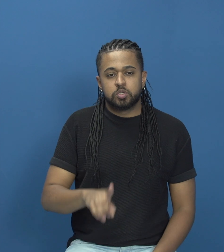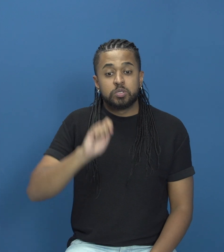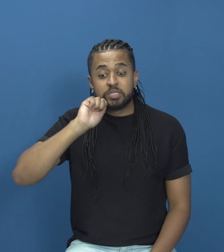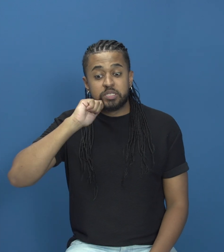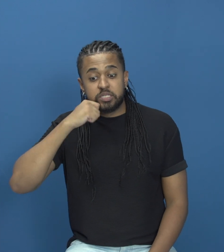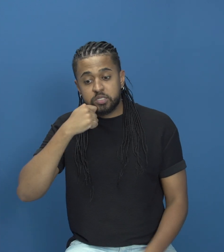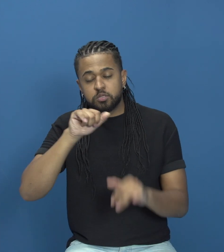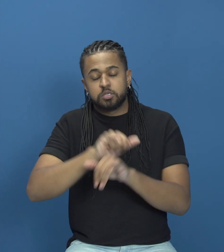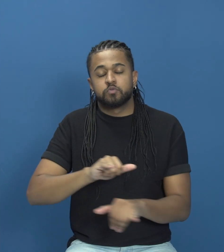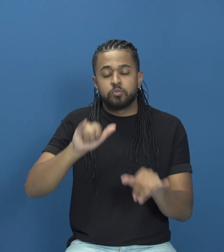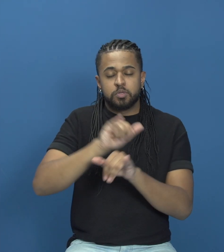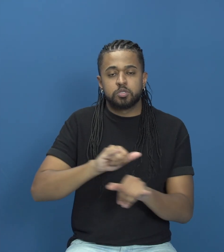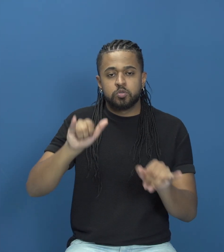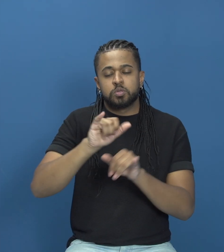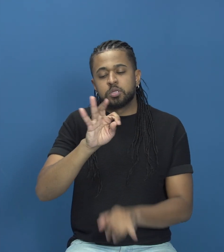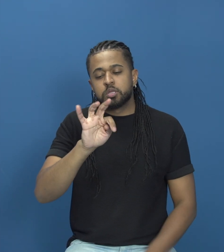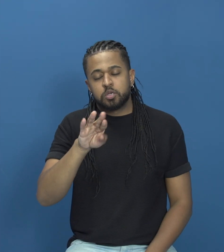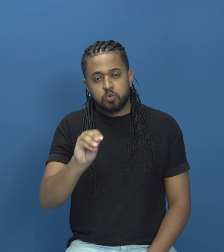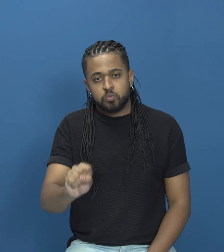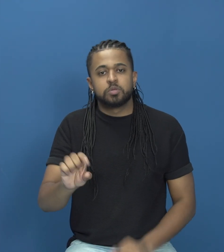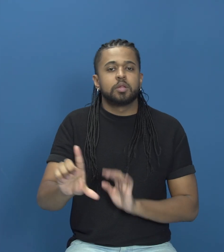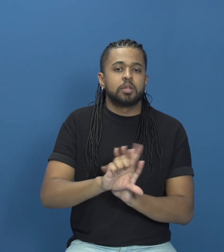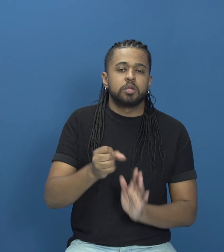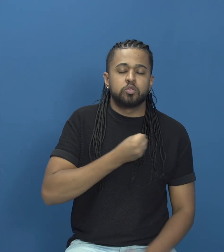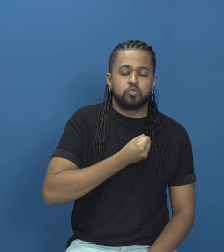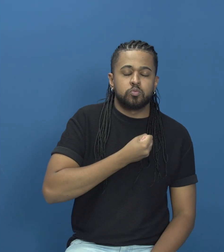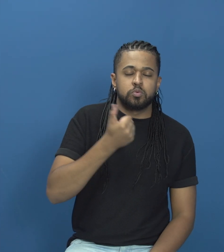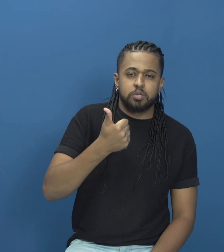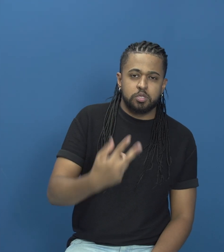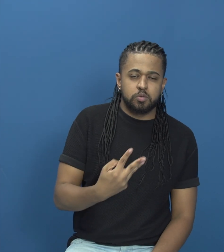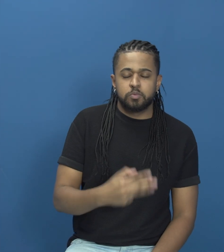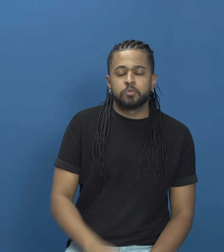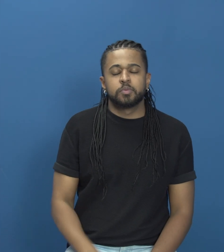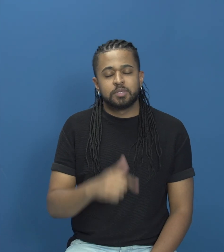das informações nos termos da Lei nº